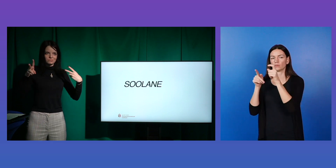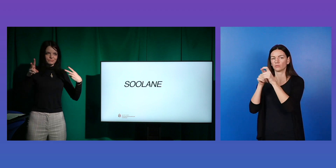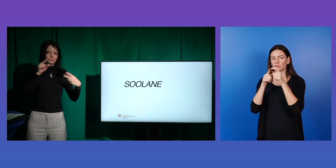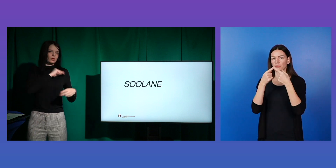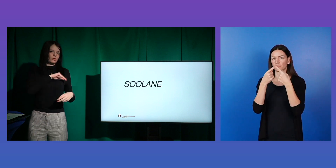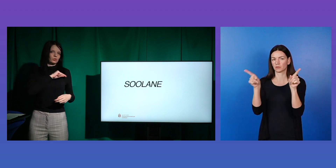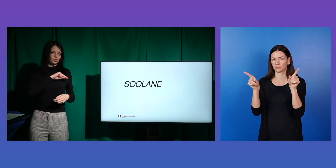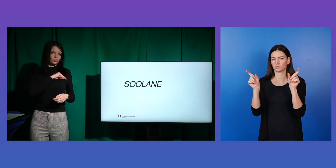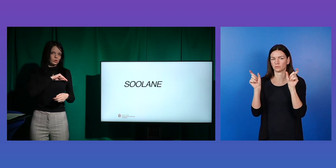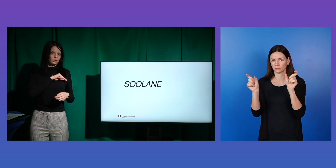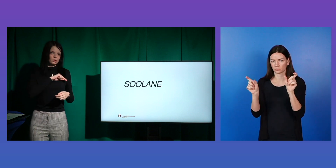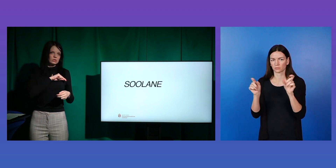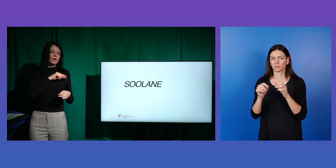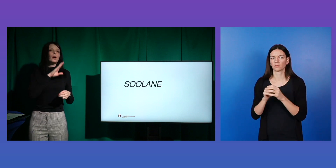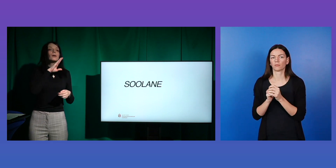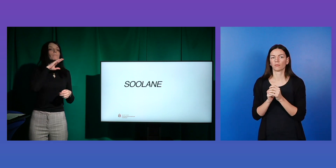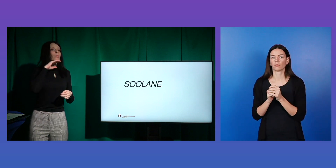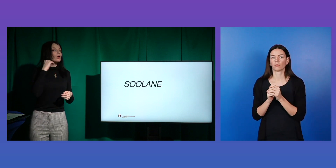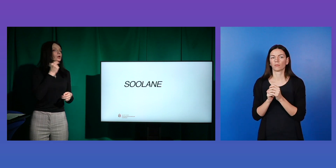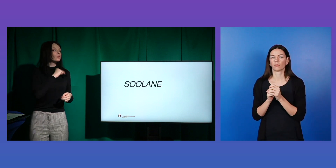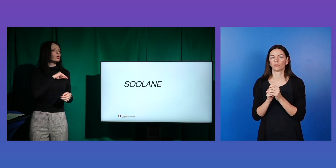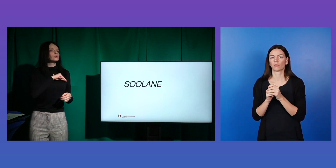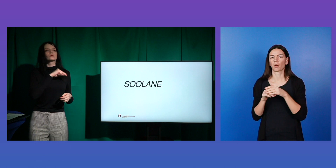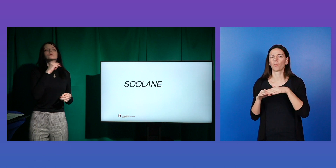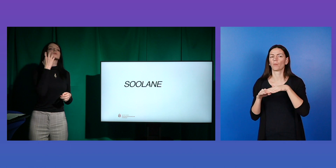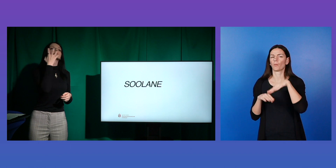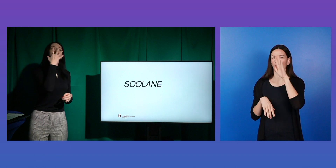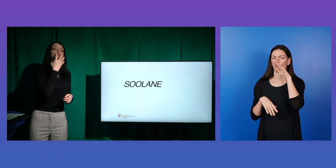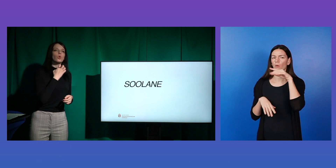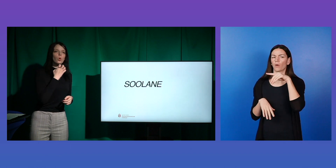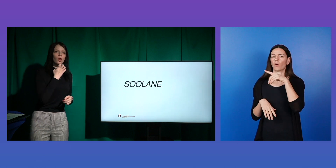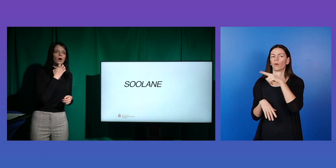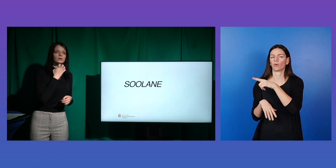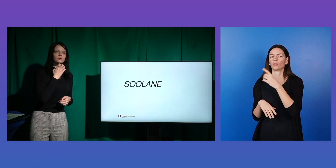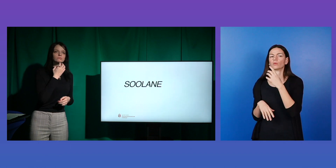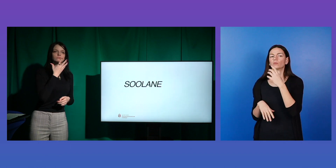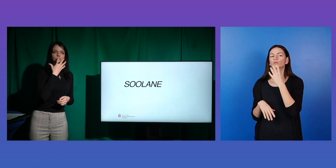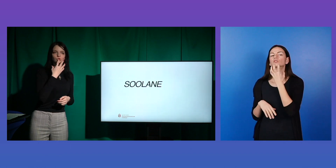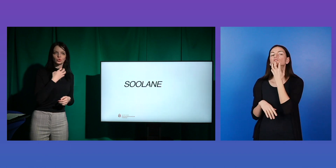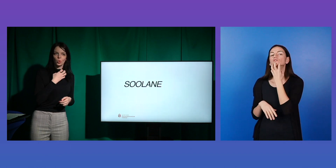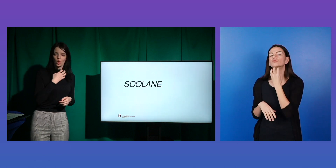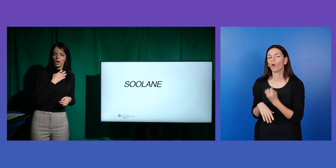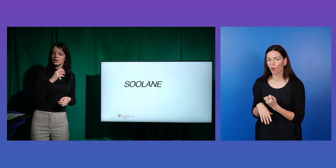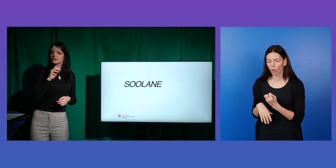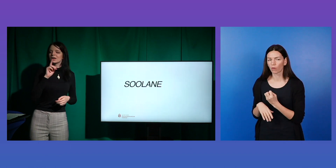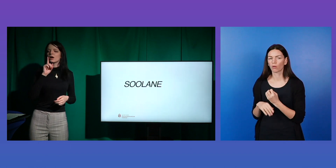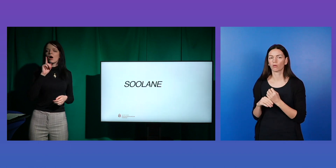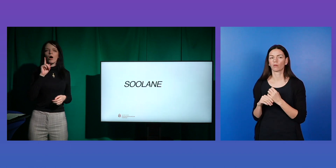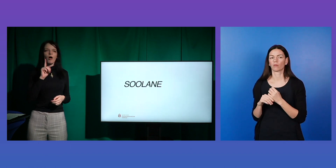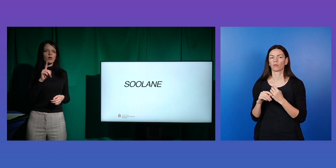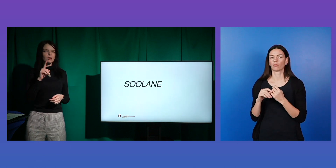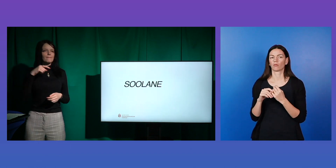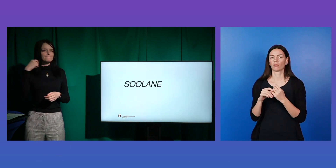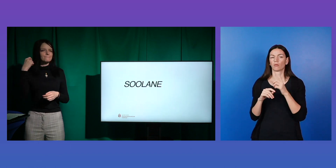Kasutati 2 erinevat viipemärki. Palju kasutati sellist viipemärki,